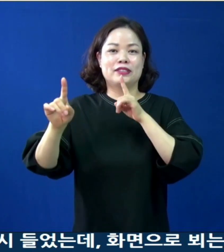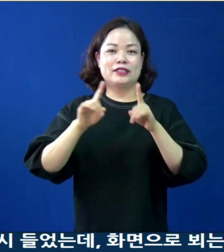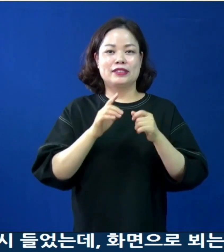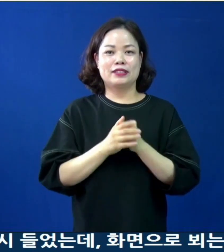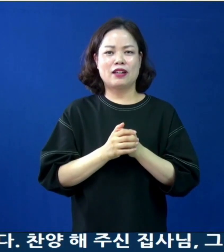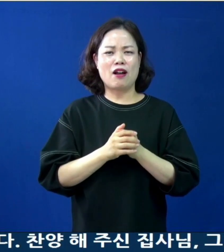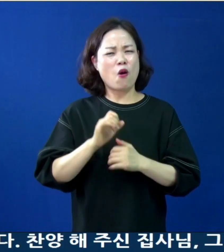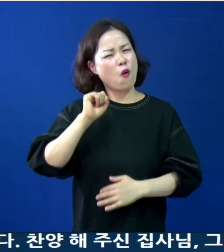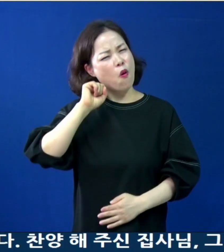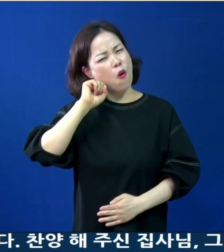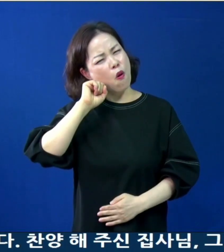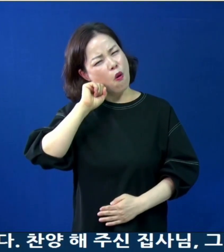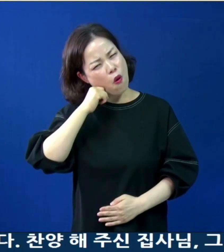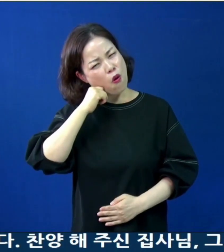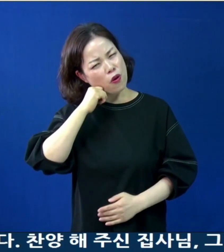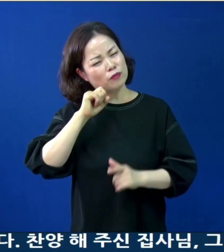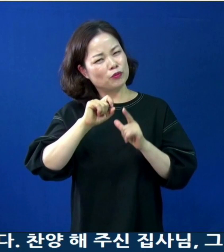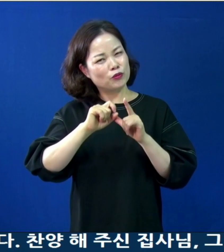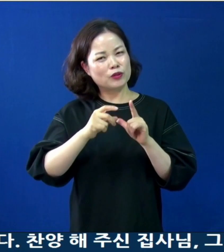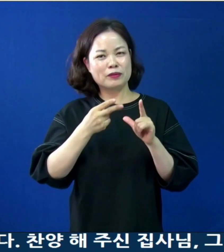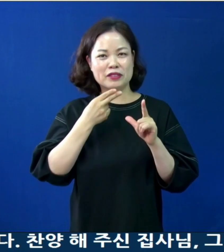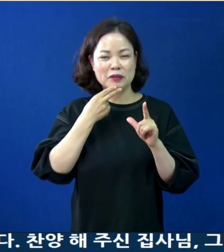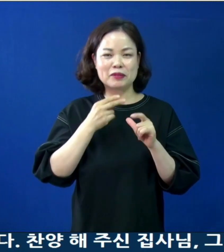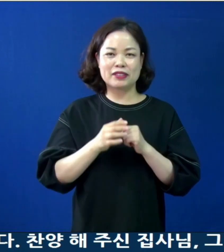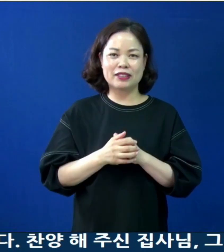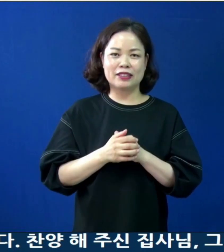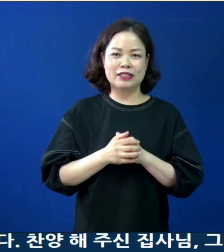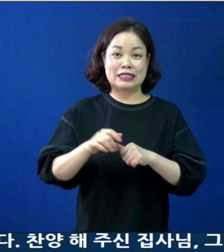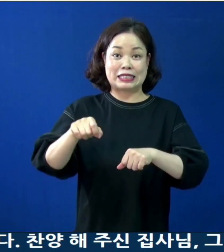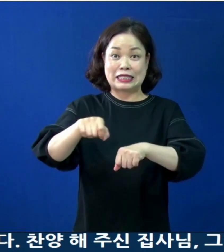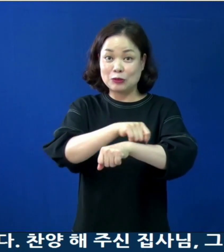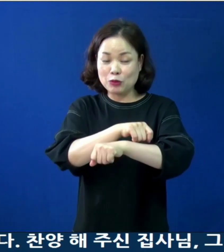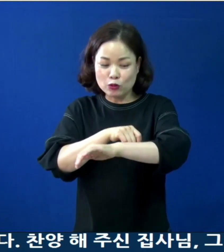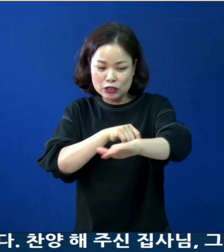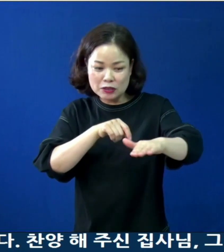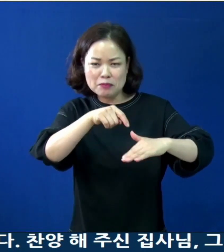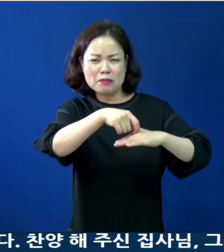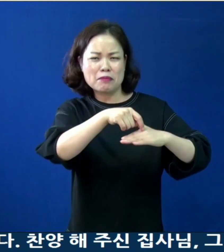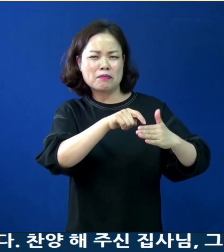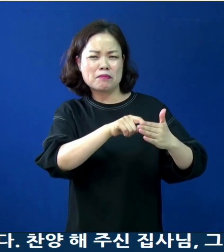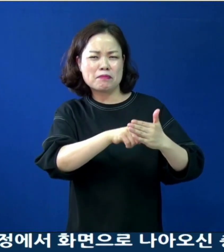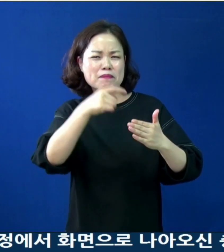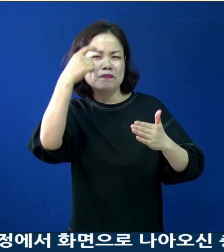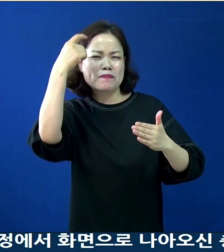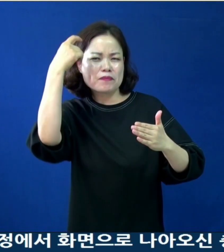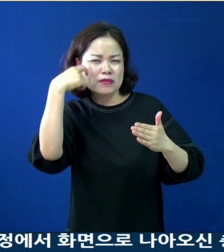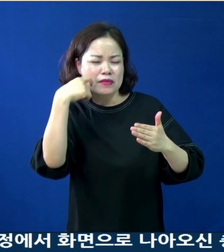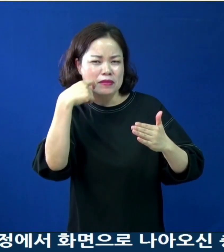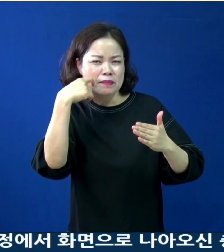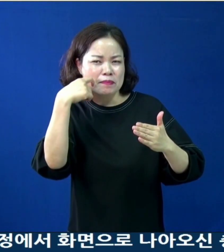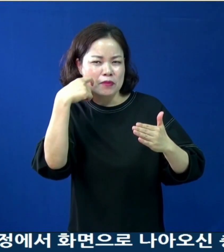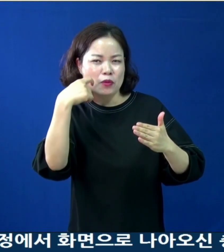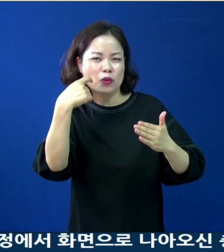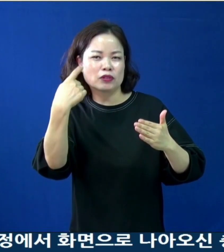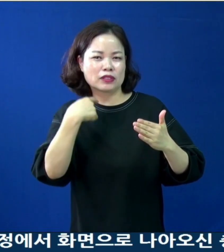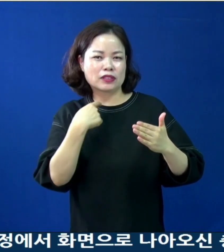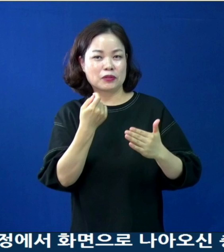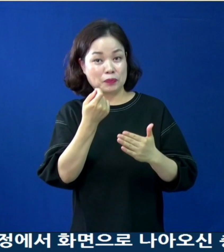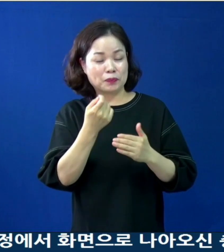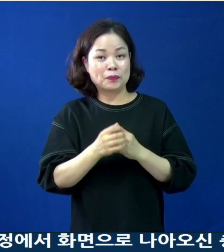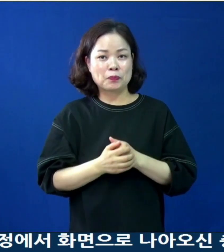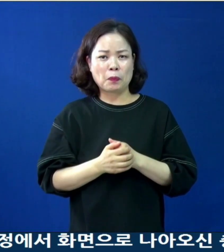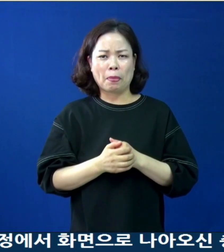말씀은 그렇게 어려운 부분이 없습니다. 사실은 특별히 우리 마음속에 와 닿는 부분이 상대적으로